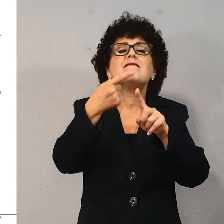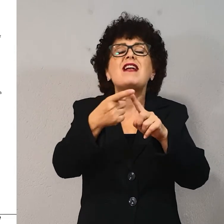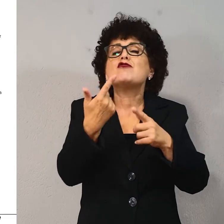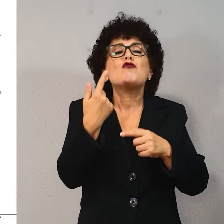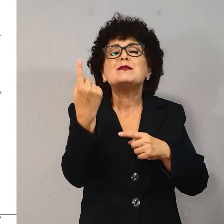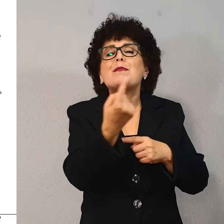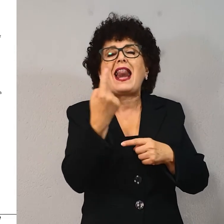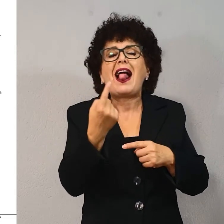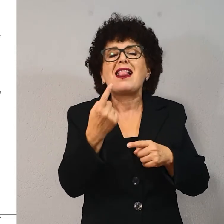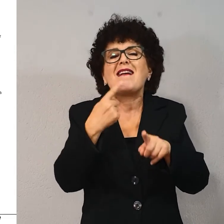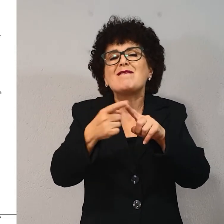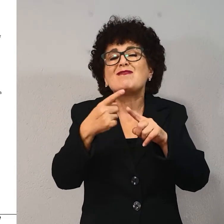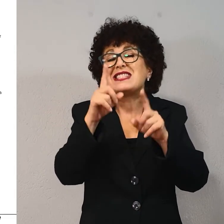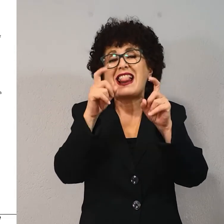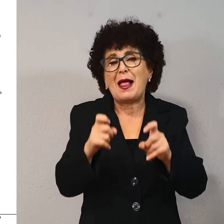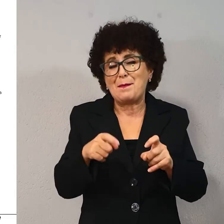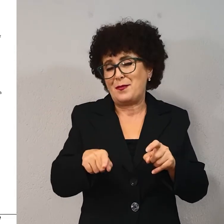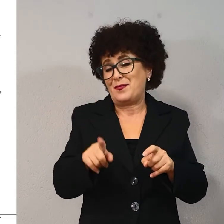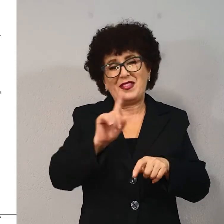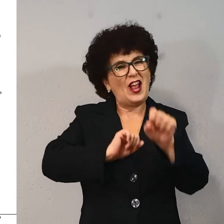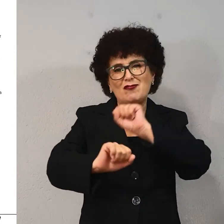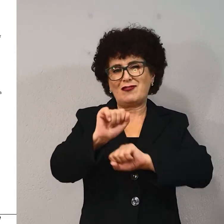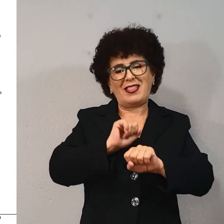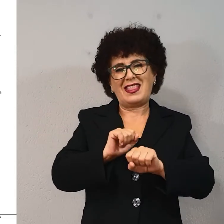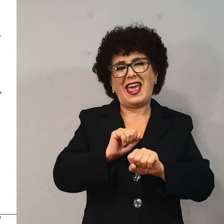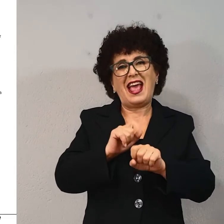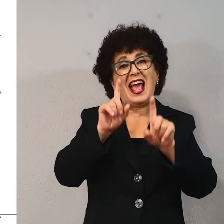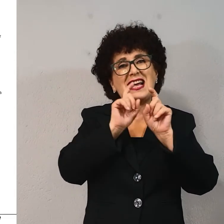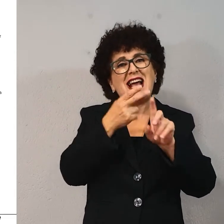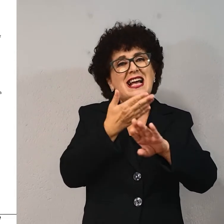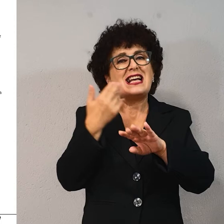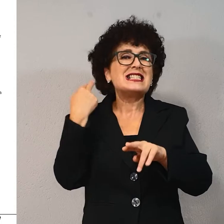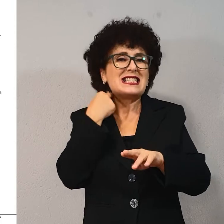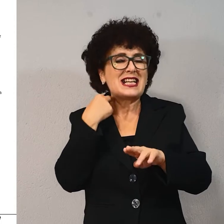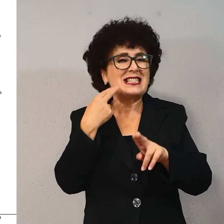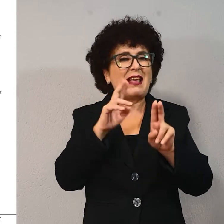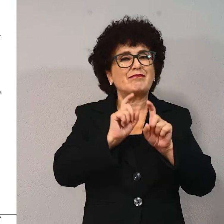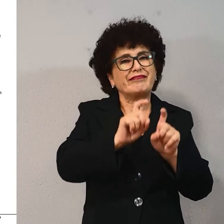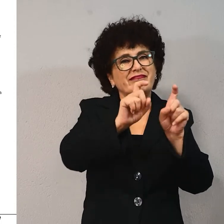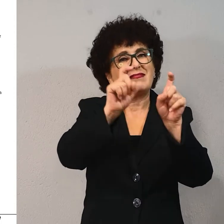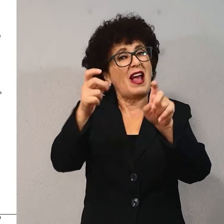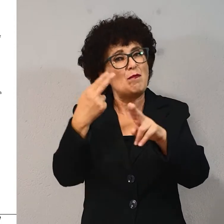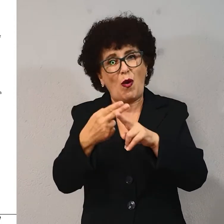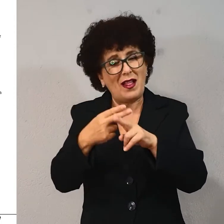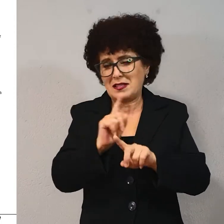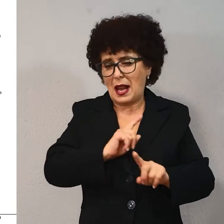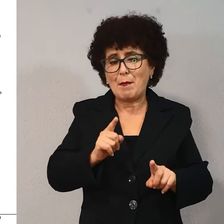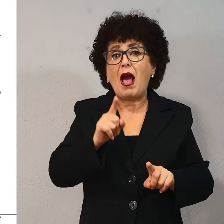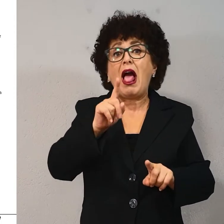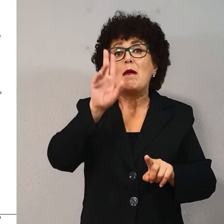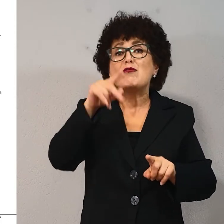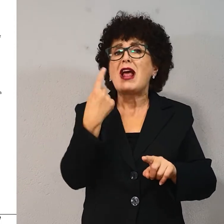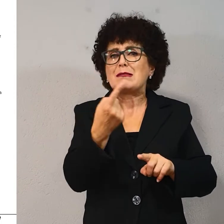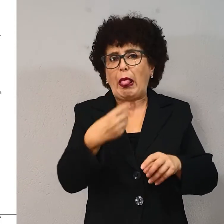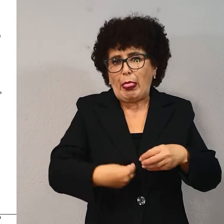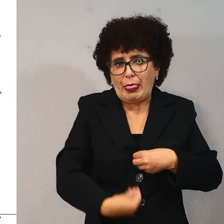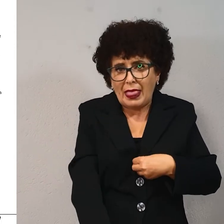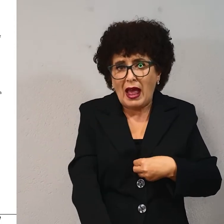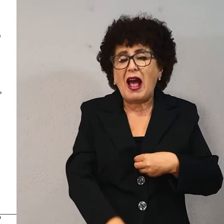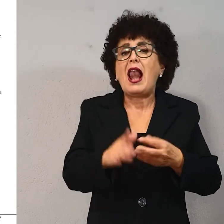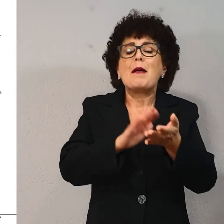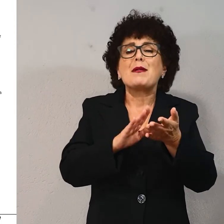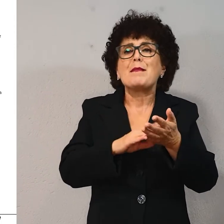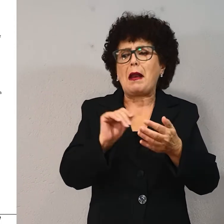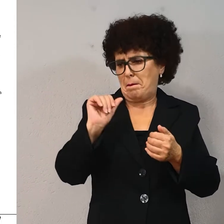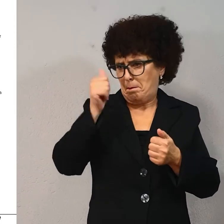Недостатоци. Не штити од сексуално преносливи инфекции. Можно е да испадне од матката. Најчесто се